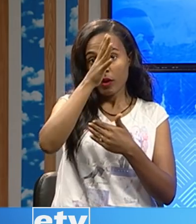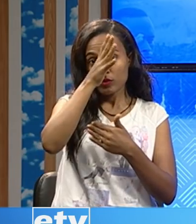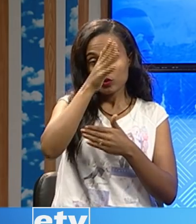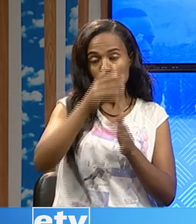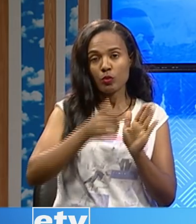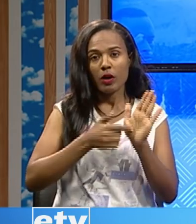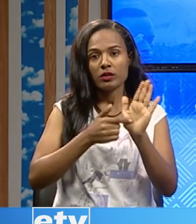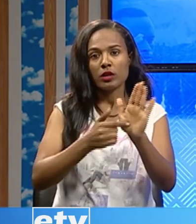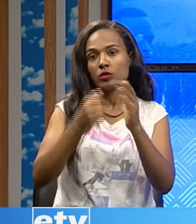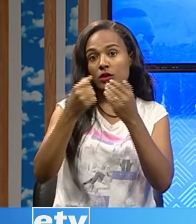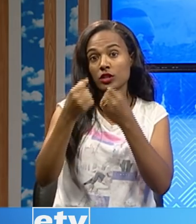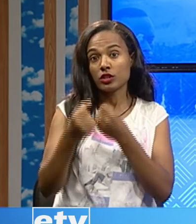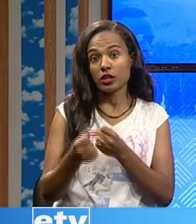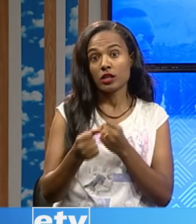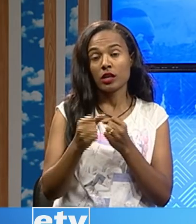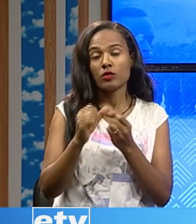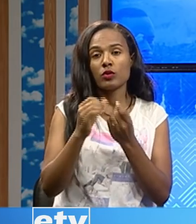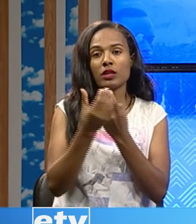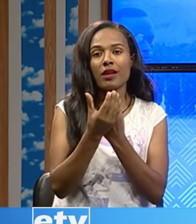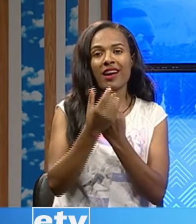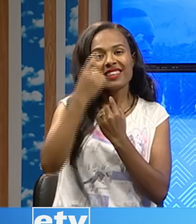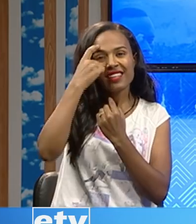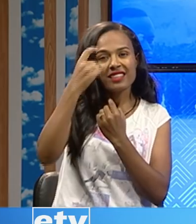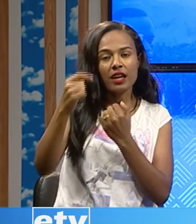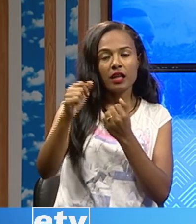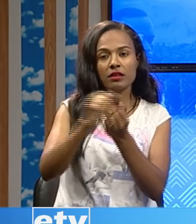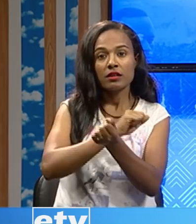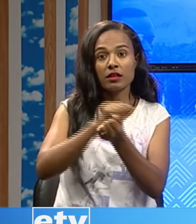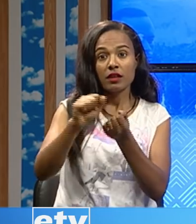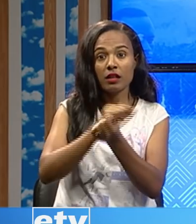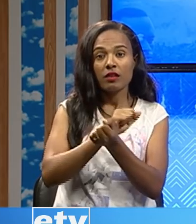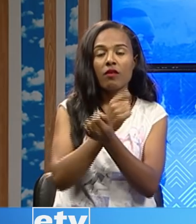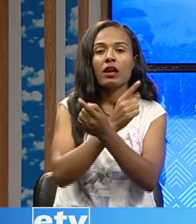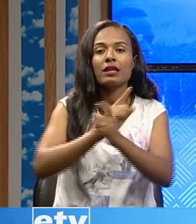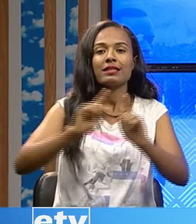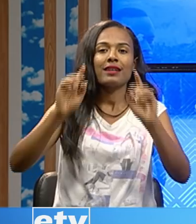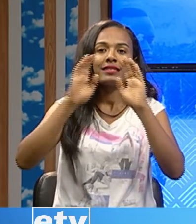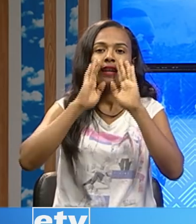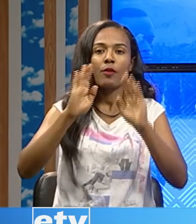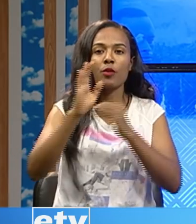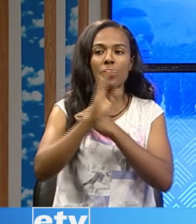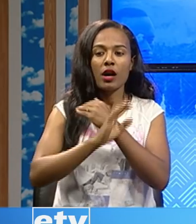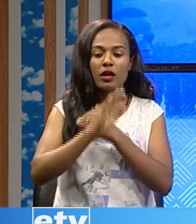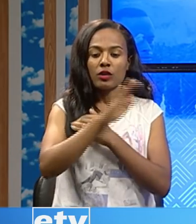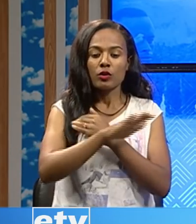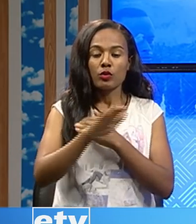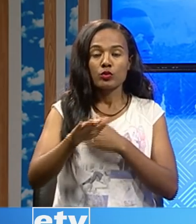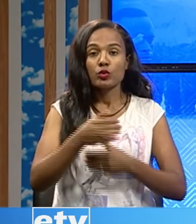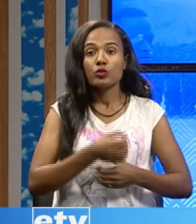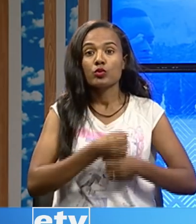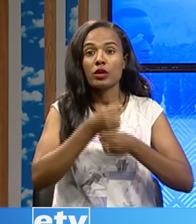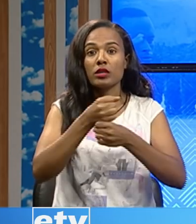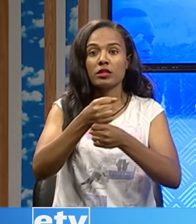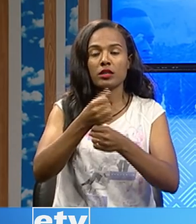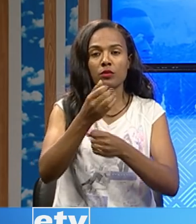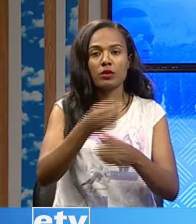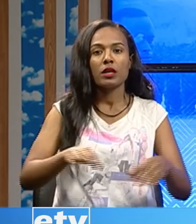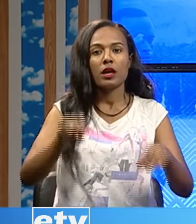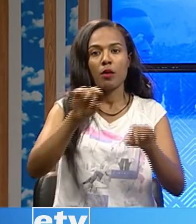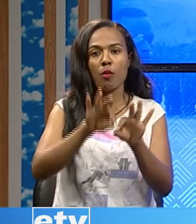ባሳዩት የጀግንነት ፍኖት የጠላትን ደብዛ ሊያጠፋ ነጻና ሰላማዊ ሀገር ለልጆቹ ሊያስረክብ